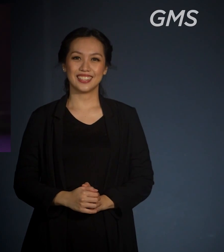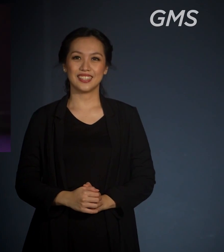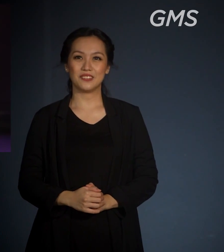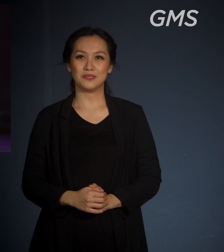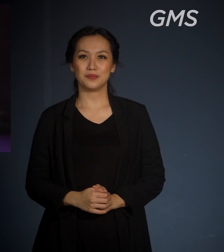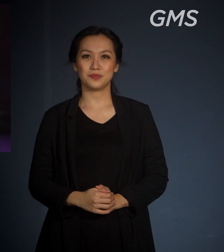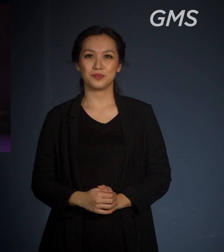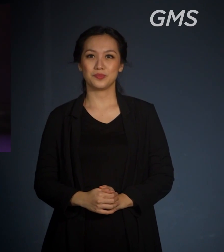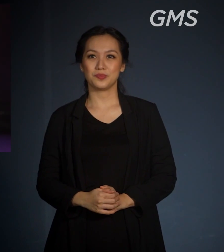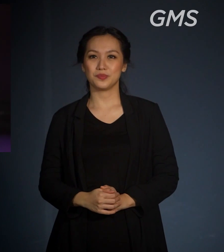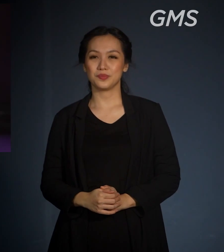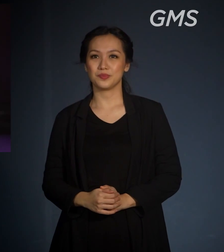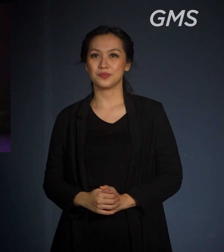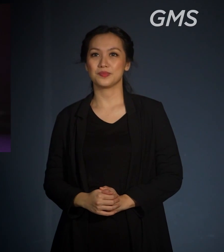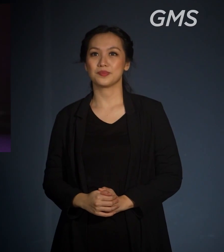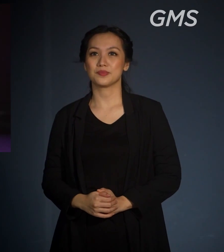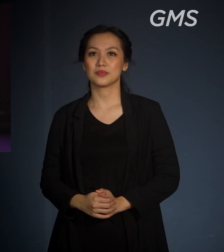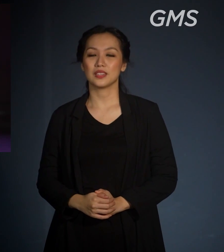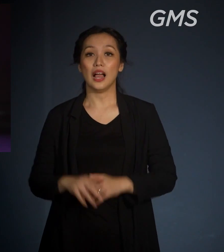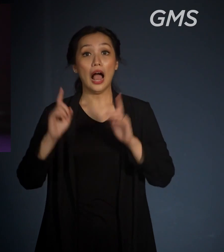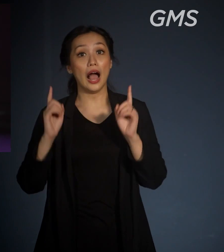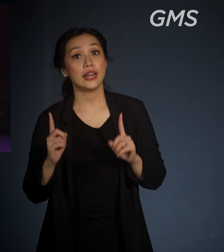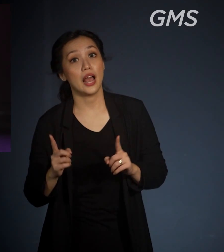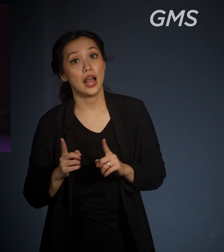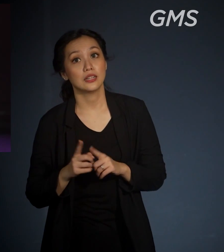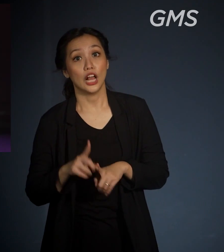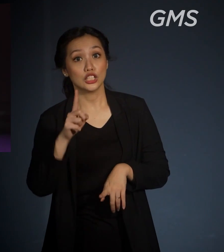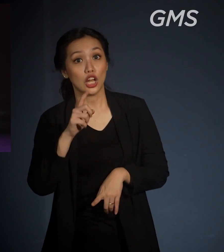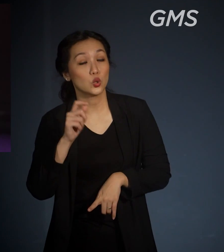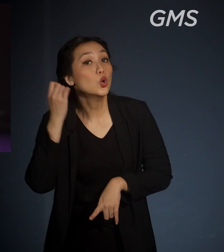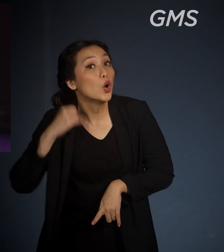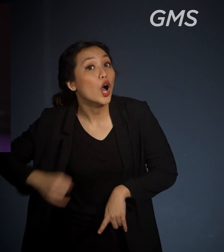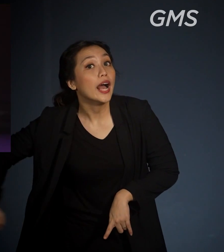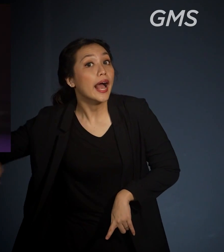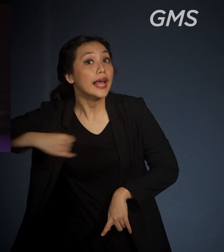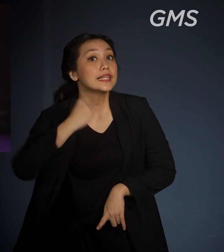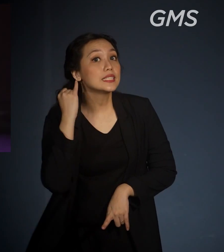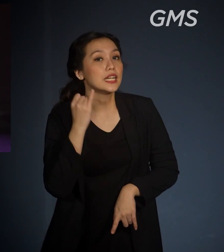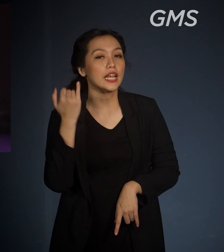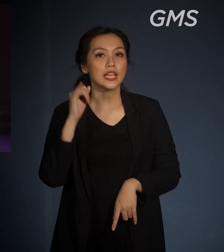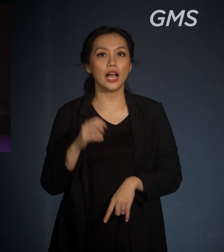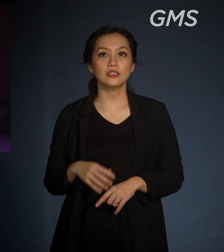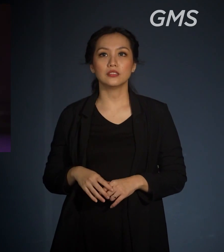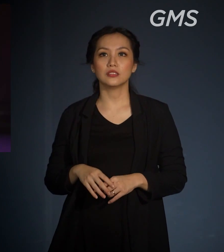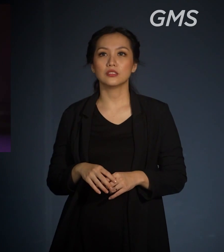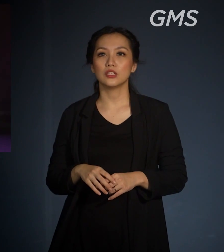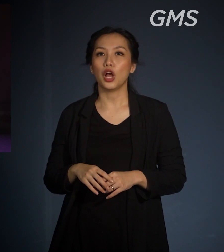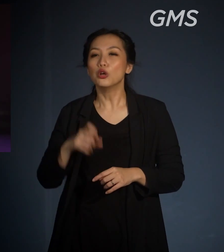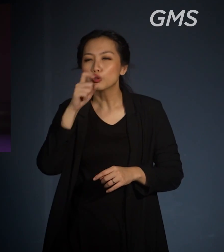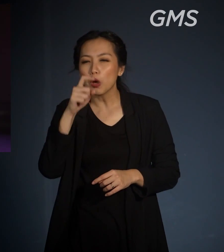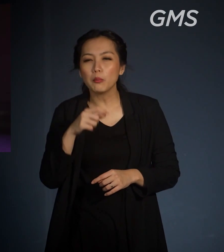Ada orang, saudara, ada seorang istri itu sering ditinggal sama suaminya ke Amerika karena untuk bekerja.